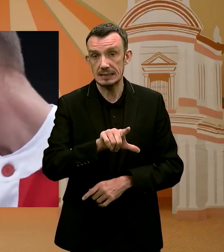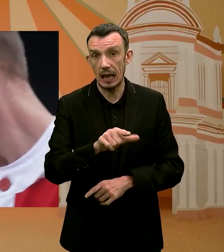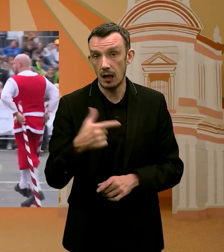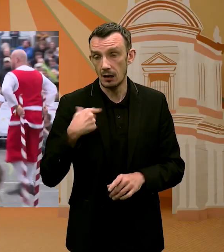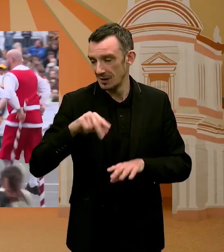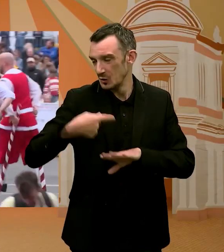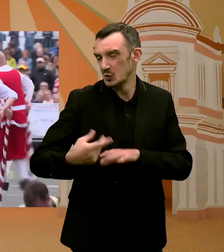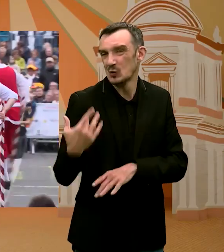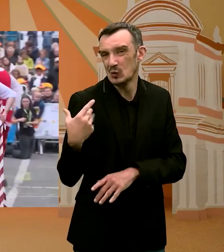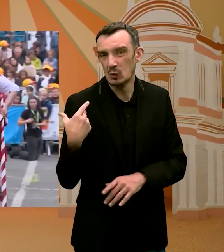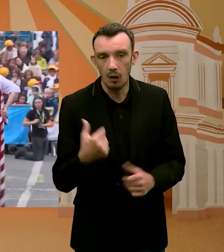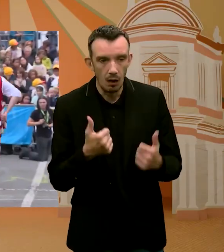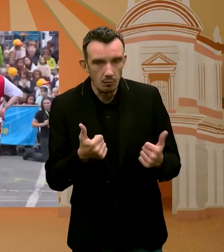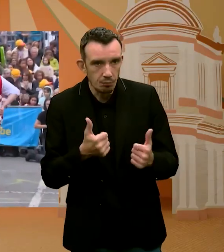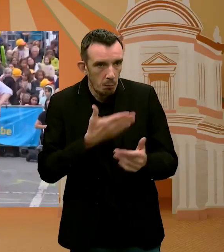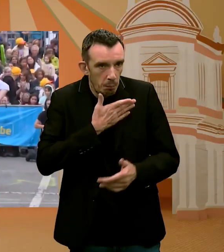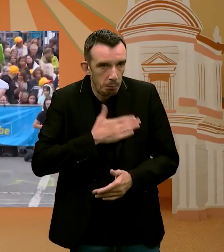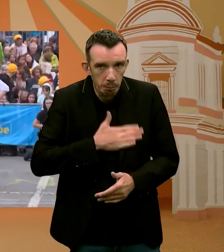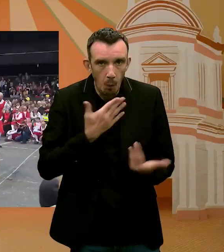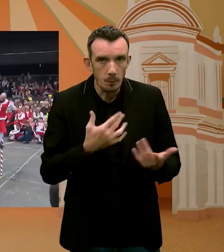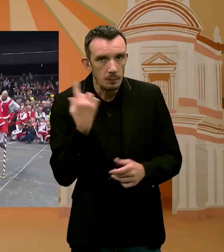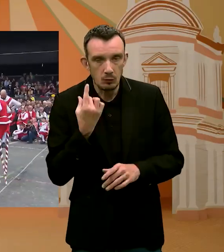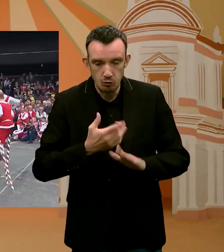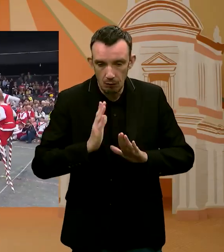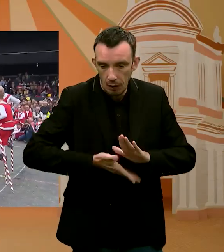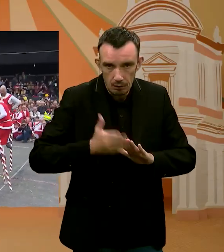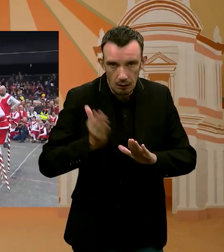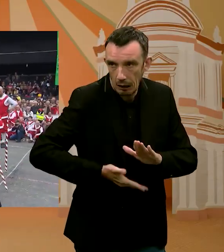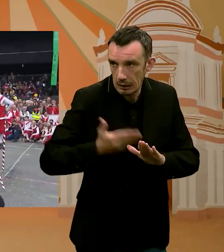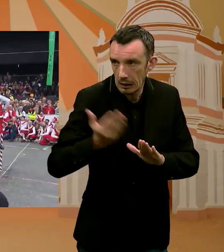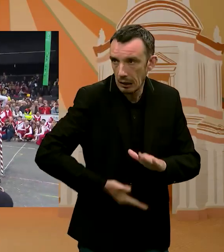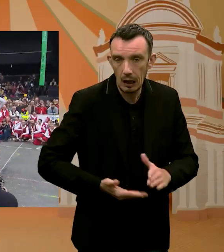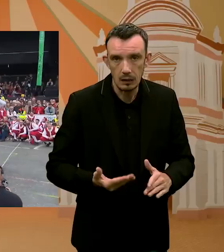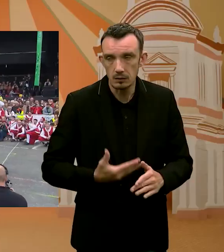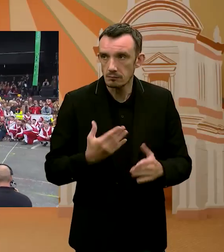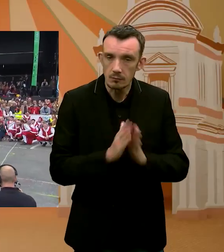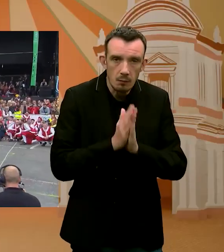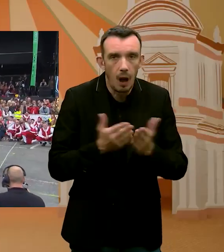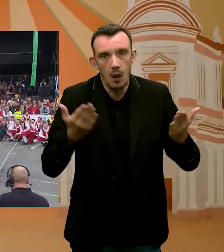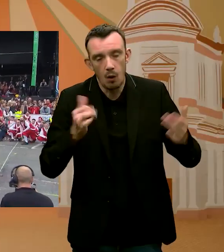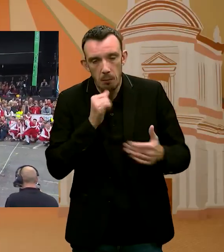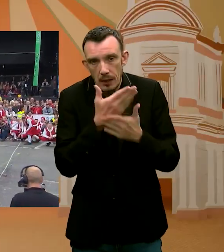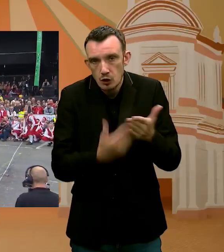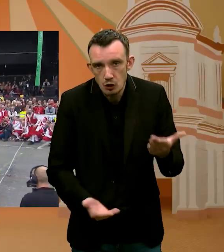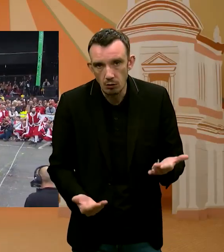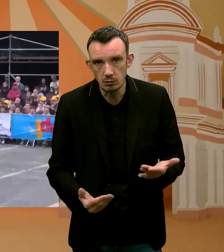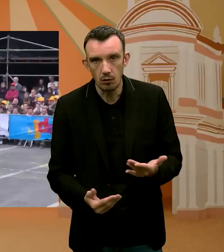jamais rien gagné malheureusement. Comme on l'a dit tout à l'heure, il l'aura un jour. Je lui souhaite franchement parce qu'il est quand même toujours dans les 5, 6 derniers,